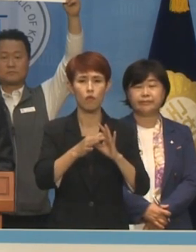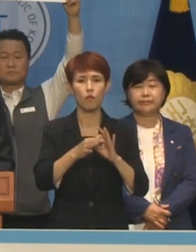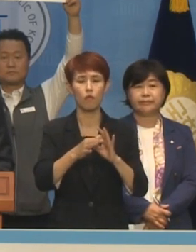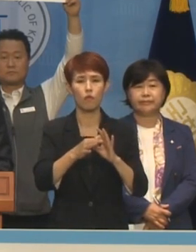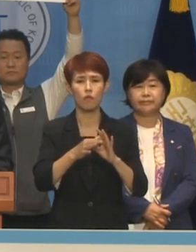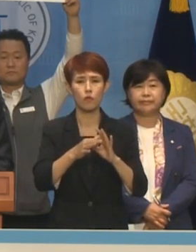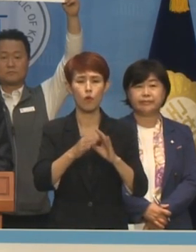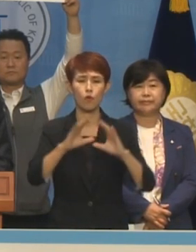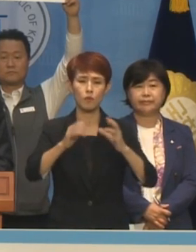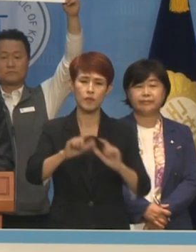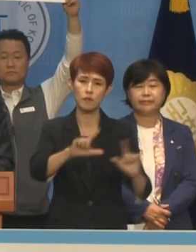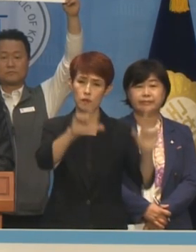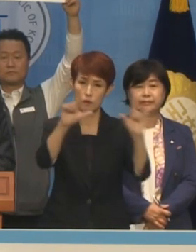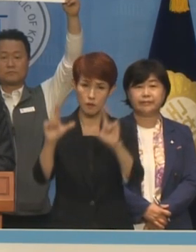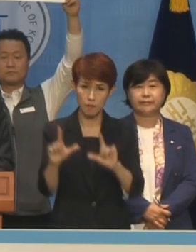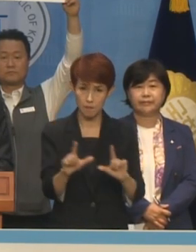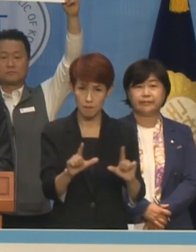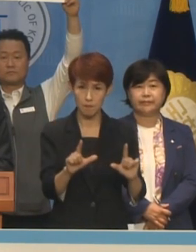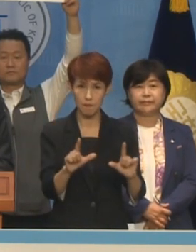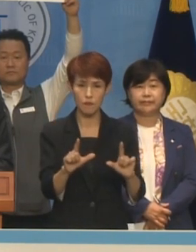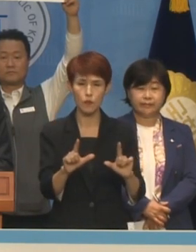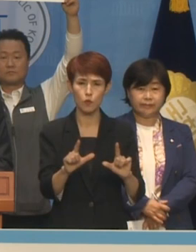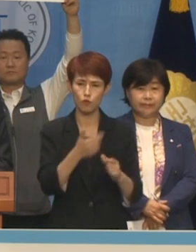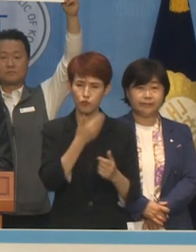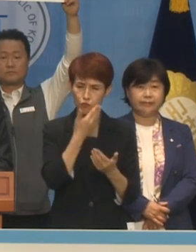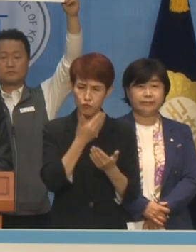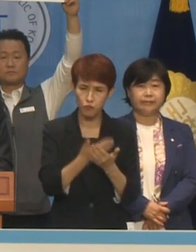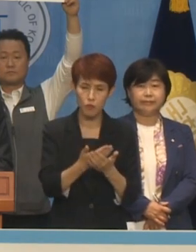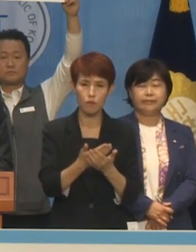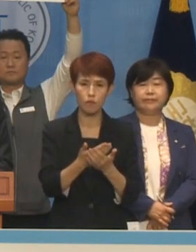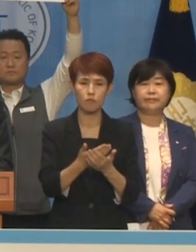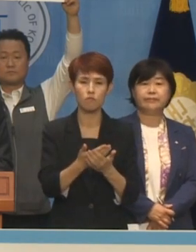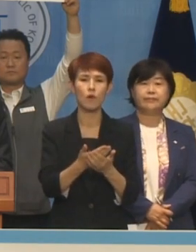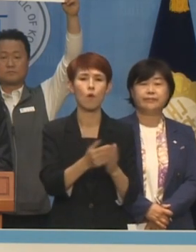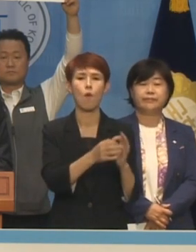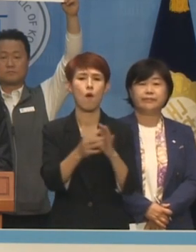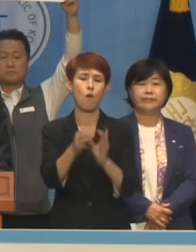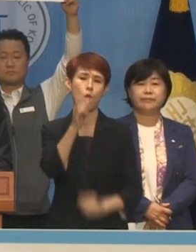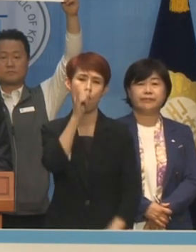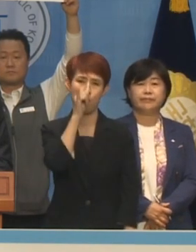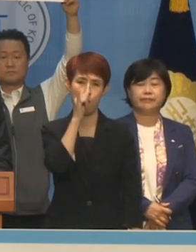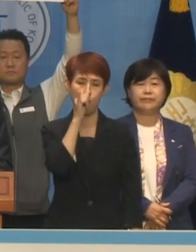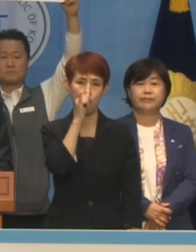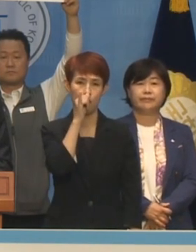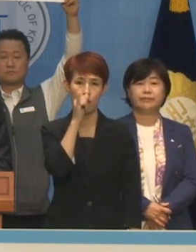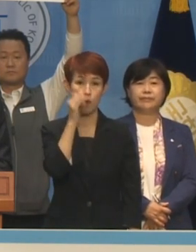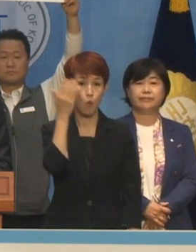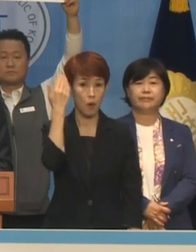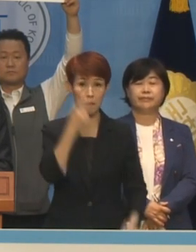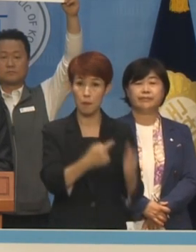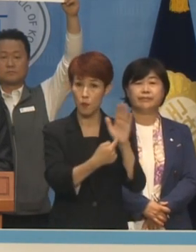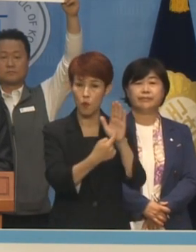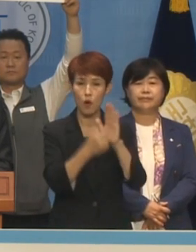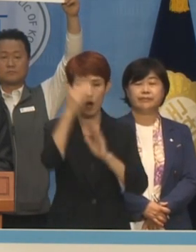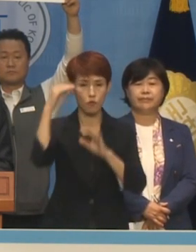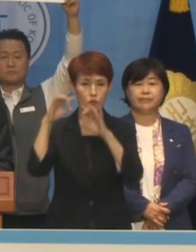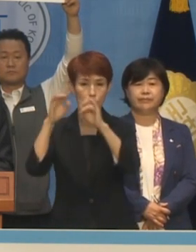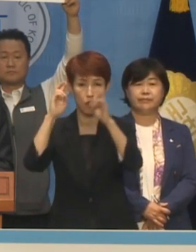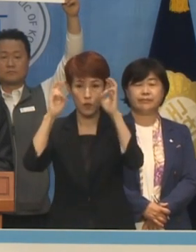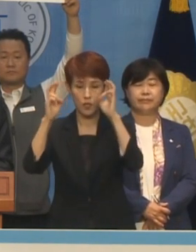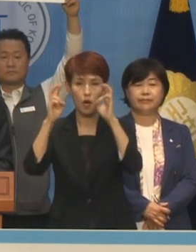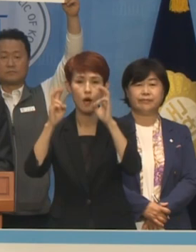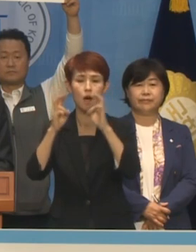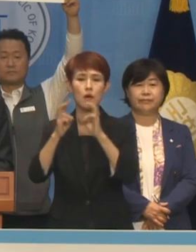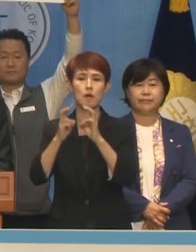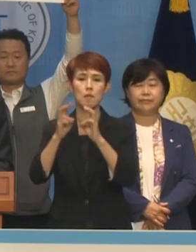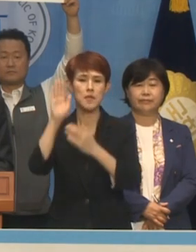국민의 삶뿐만 아니라 여러 중대 사안과 긴밀히 연관되어 있습니다. 최근 발표된 한전 KDN의